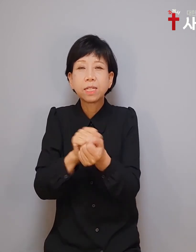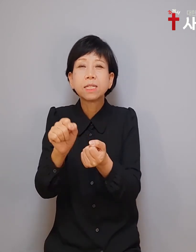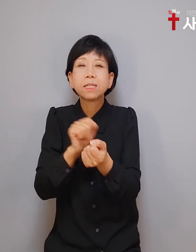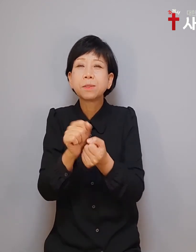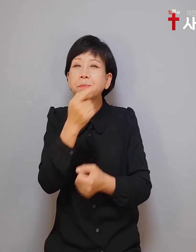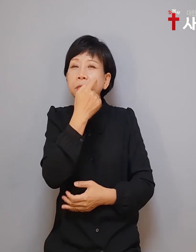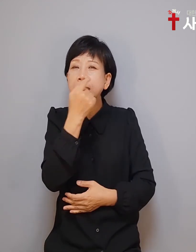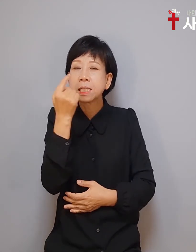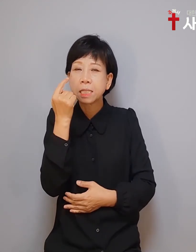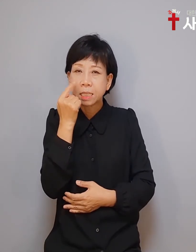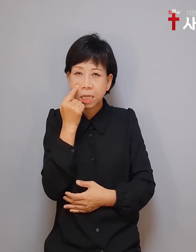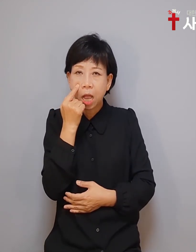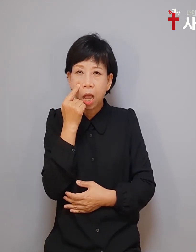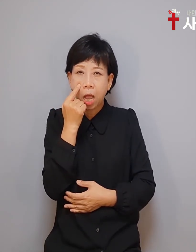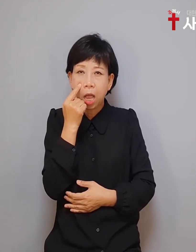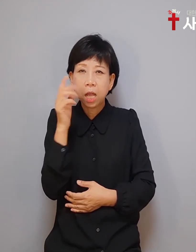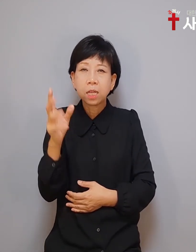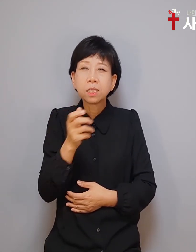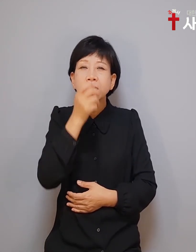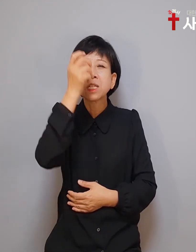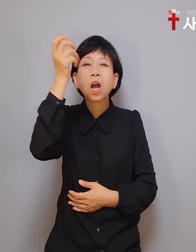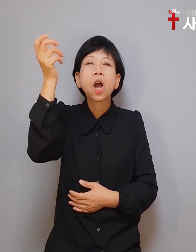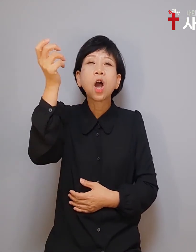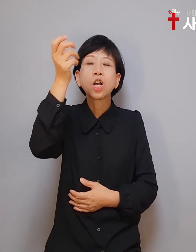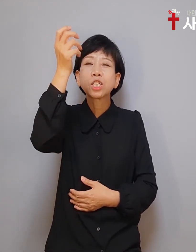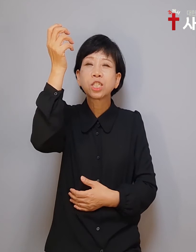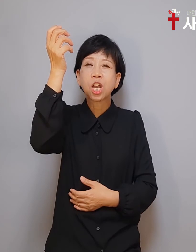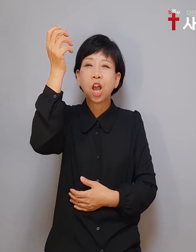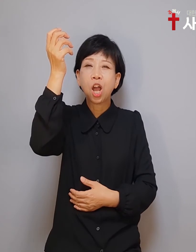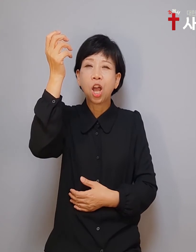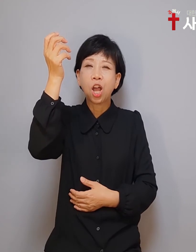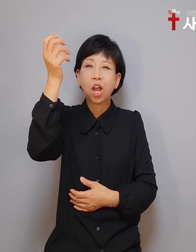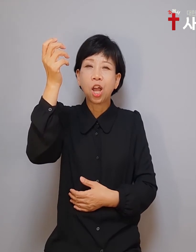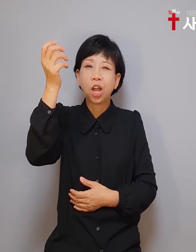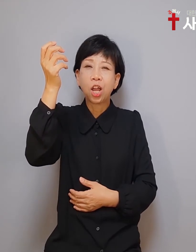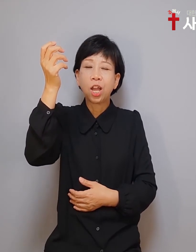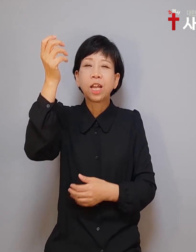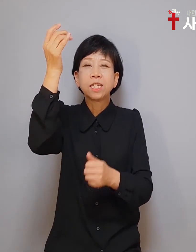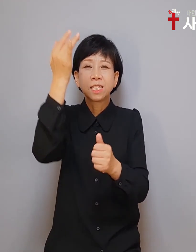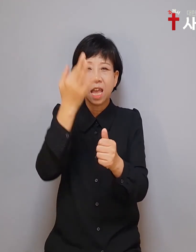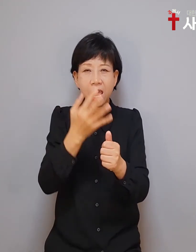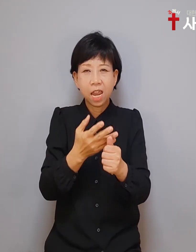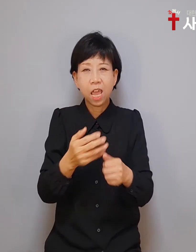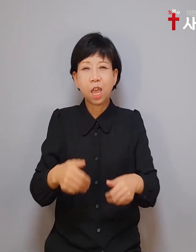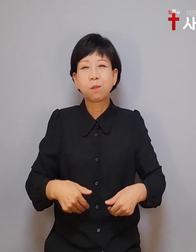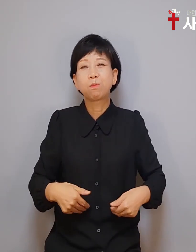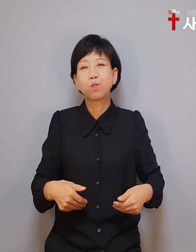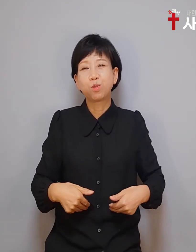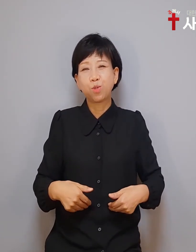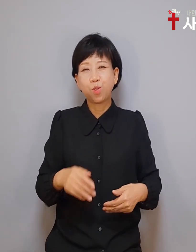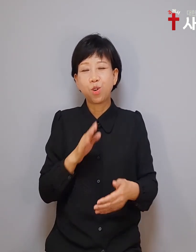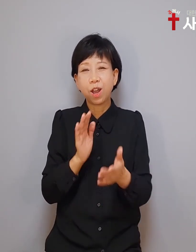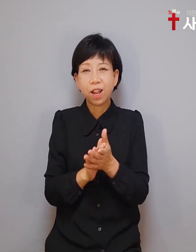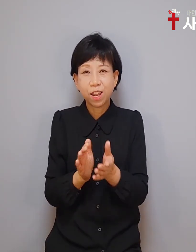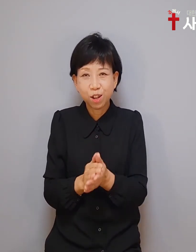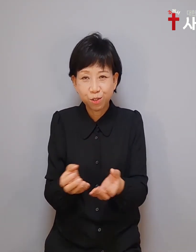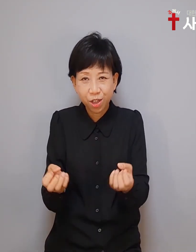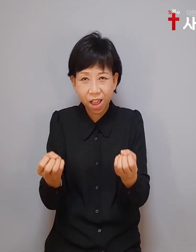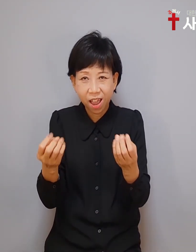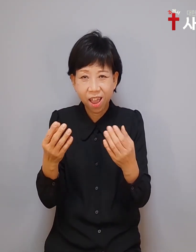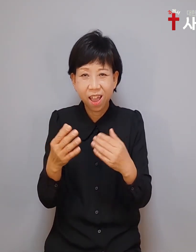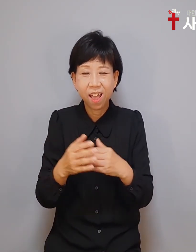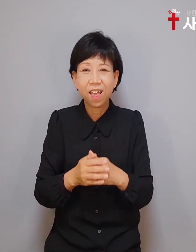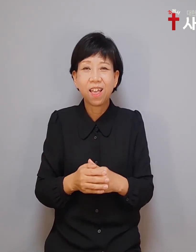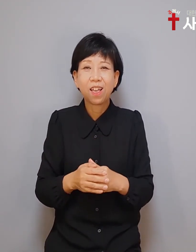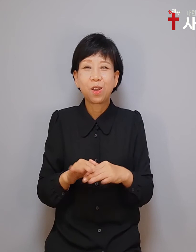이제 가르치는데 그걸로 끝나면 안 되고 성령 세례를 받아야 돼요. 할렐루야. 그러니까 오늘